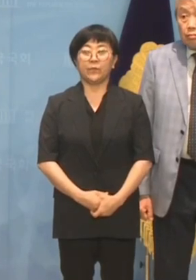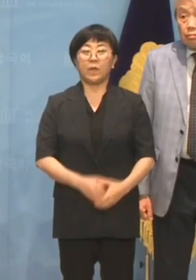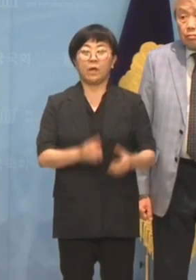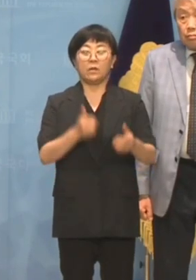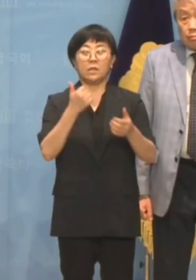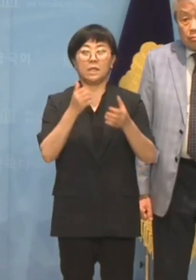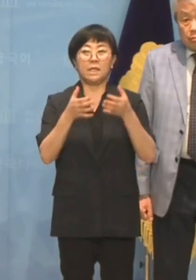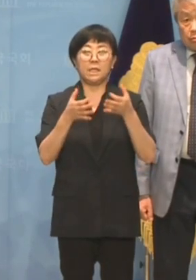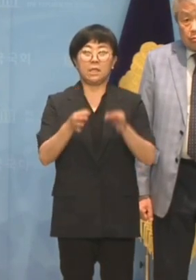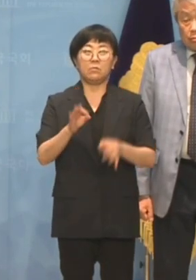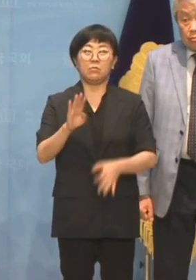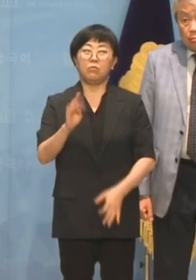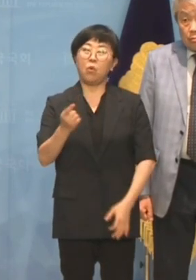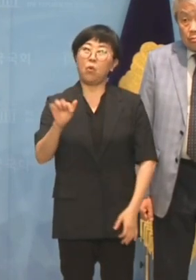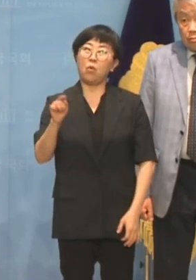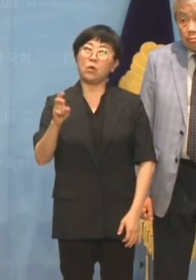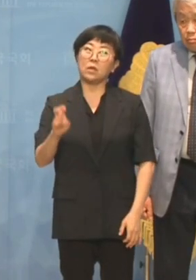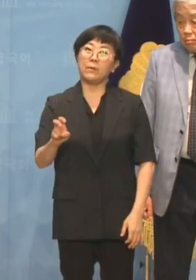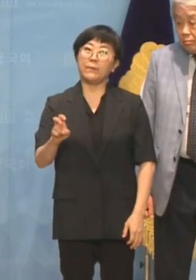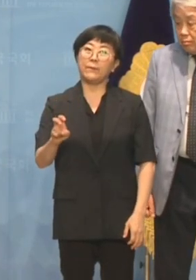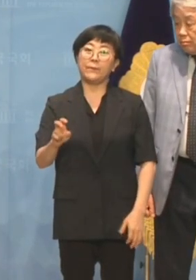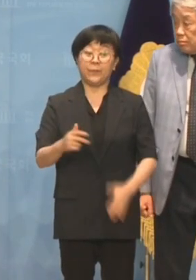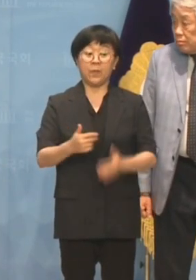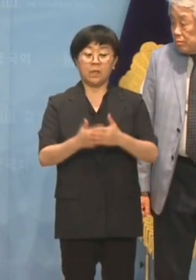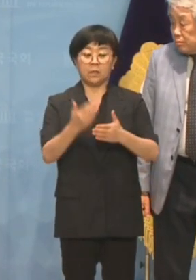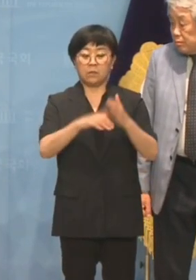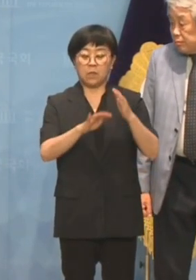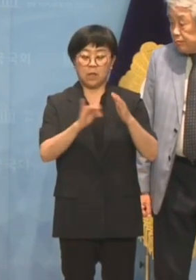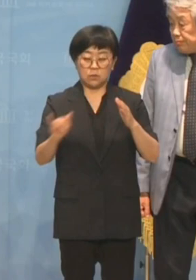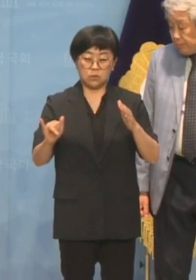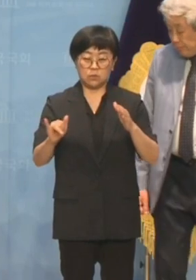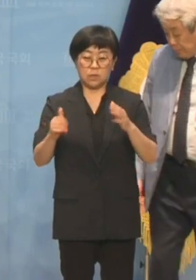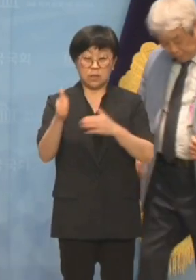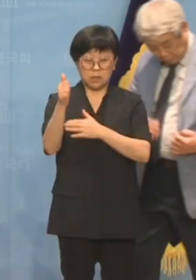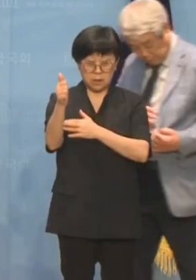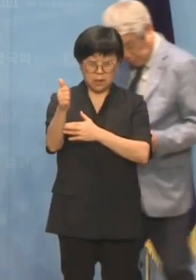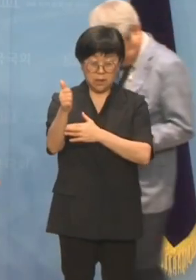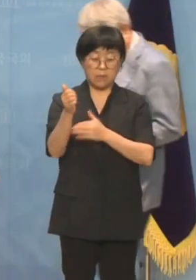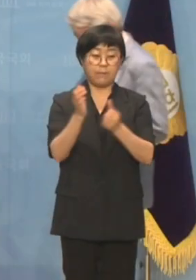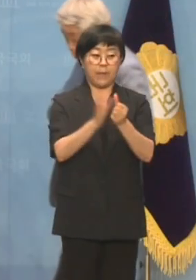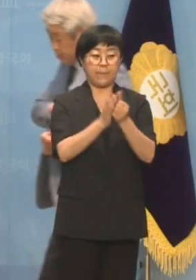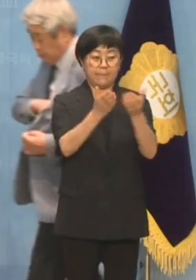마이크를 김보경 전국유족회 회장님께 넘기도록 하겠습니다.